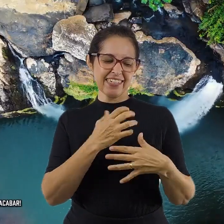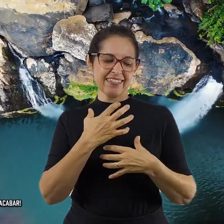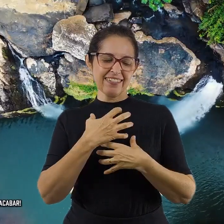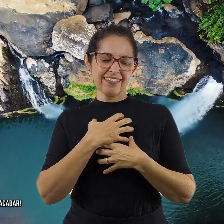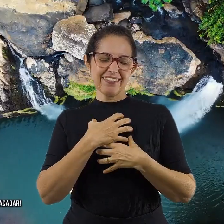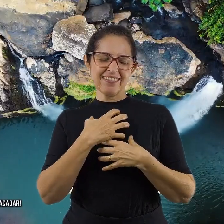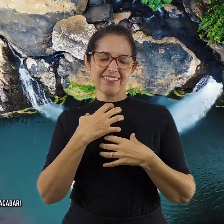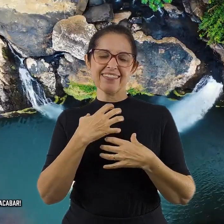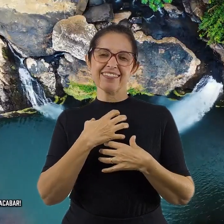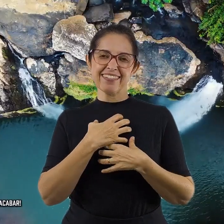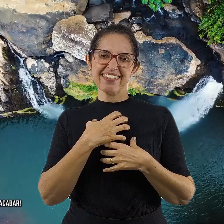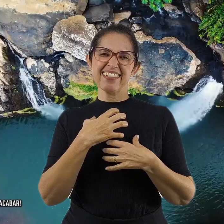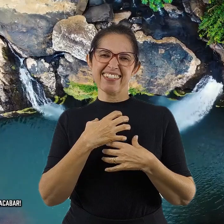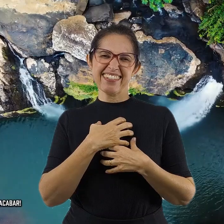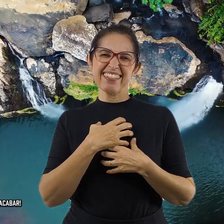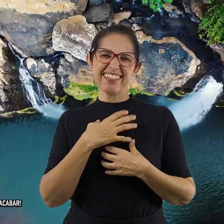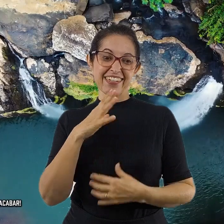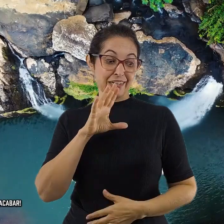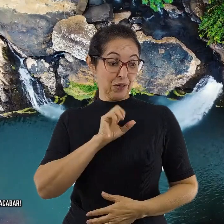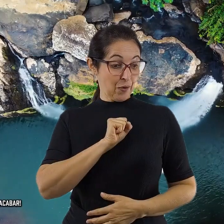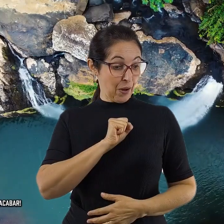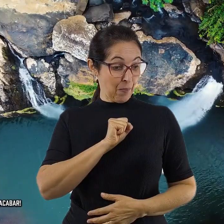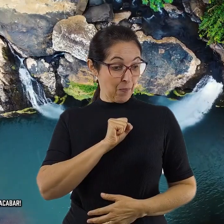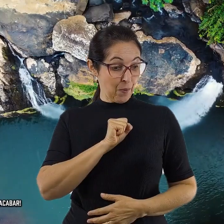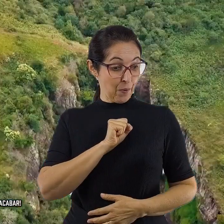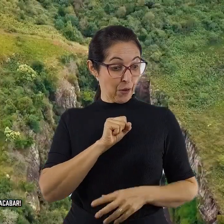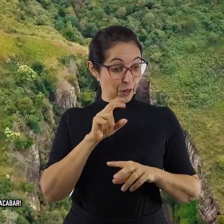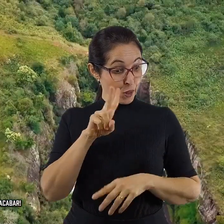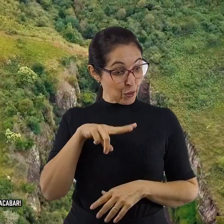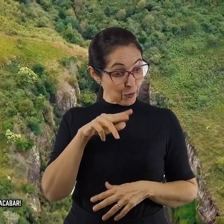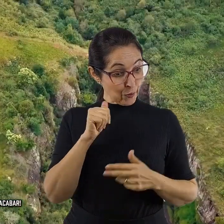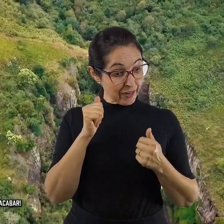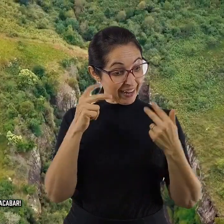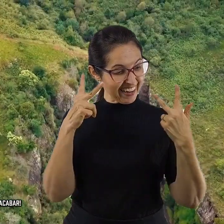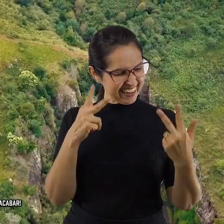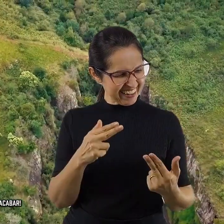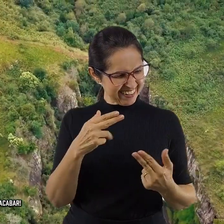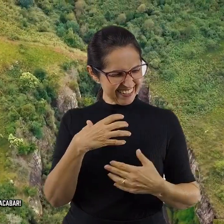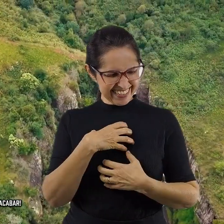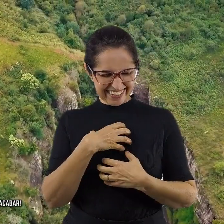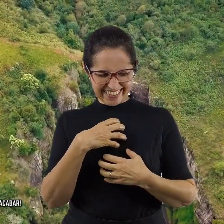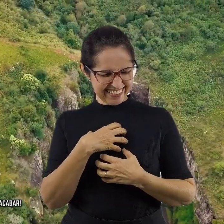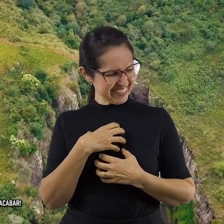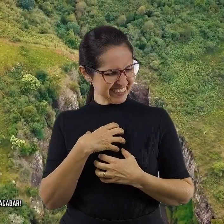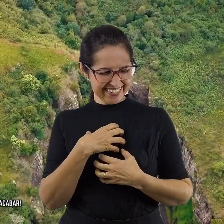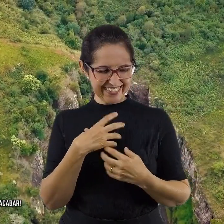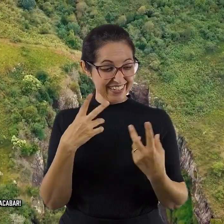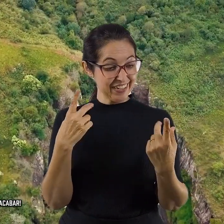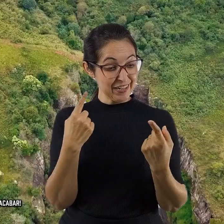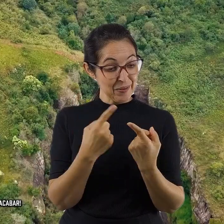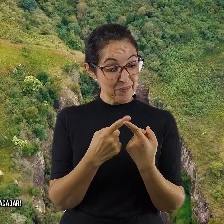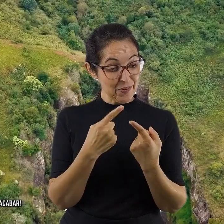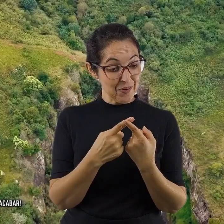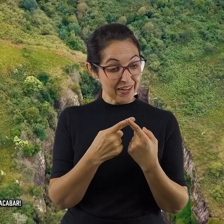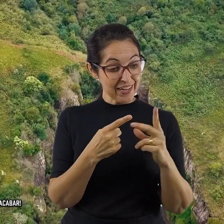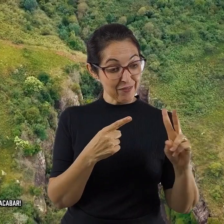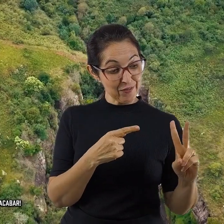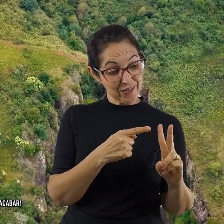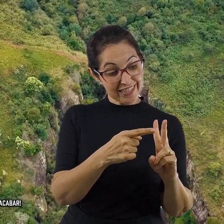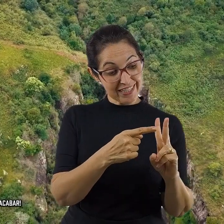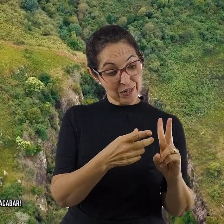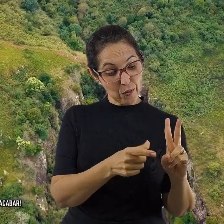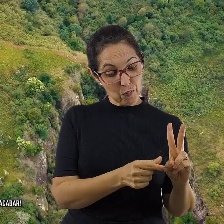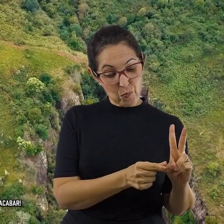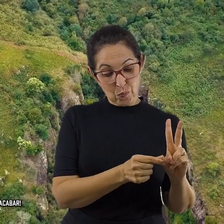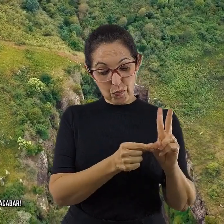sentir Ei lá na rai. um amor tal qual nunca antes sentiram, Ei lá na raça cante cheio. porque eu vos trarei de volta.